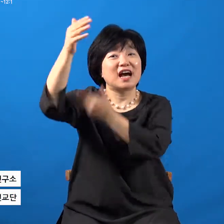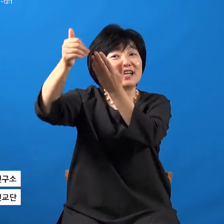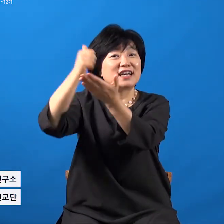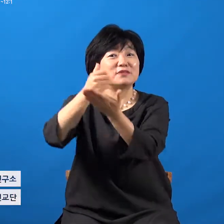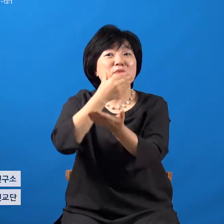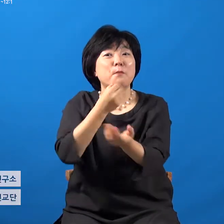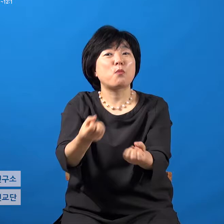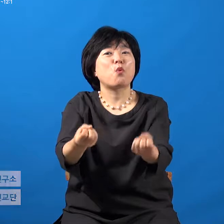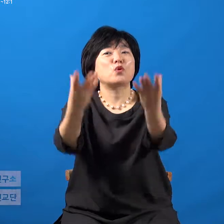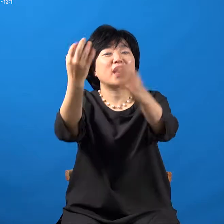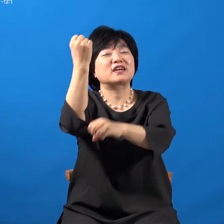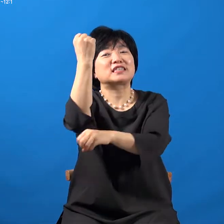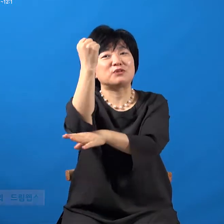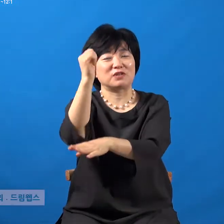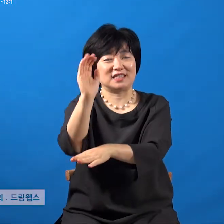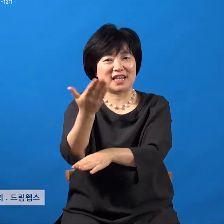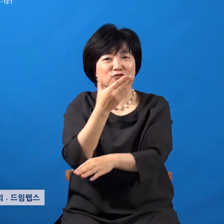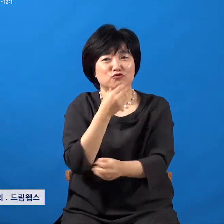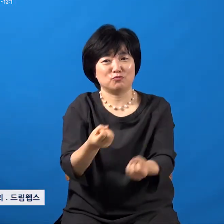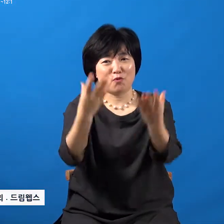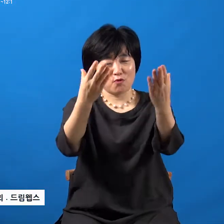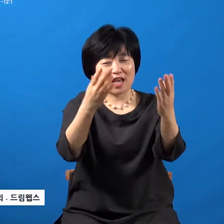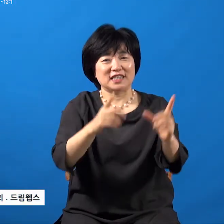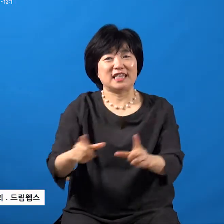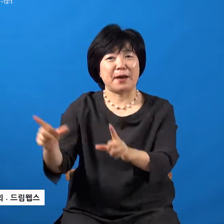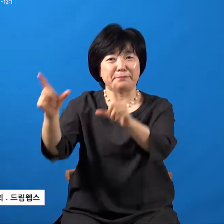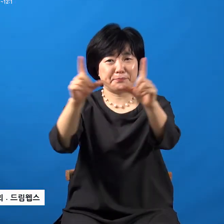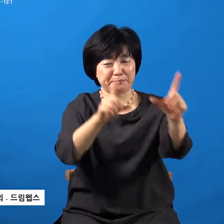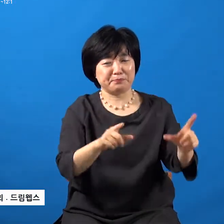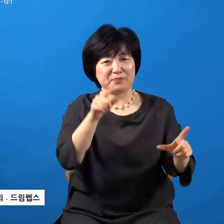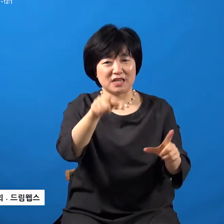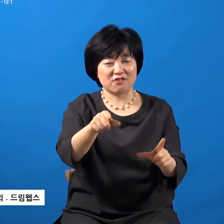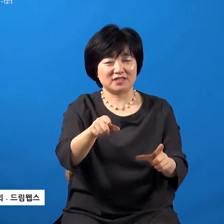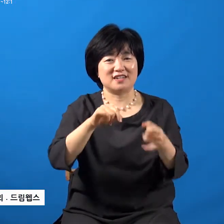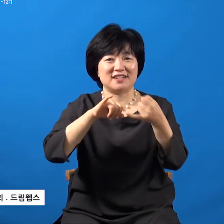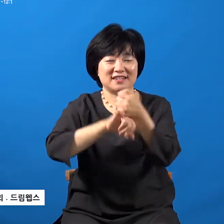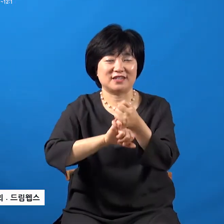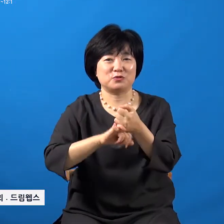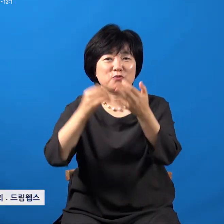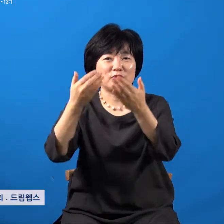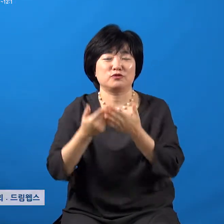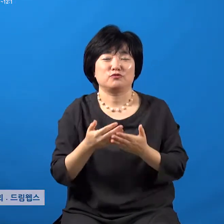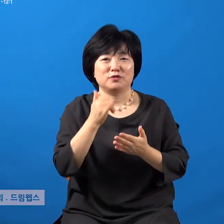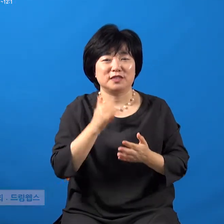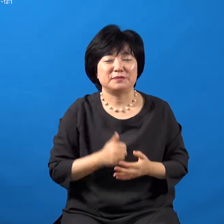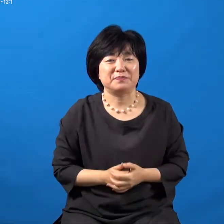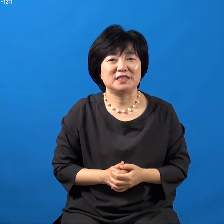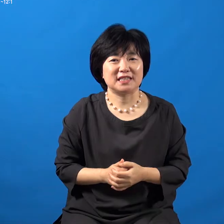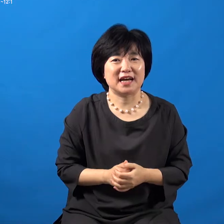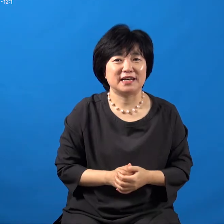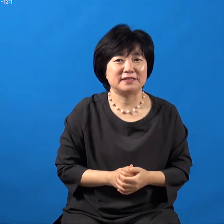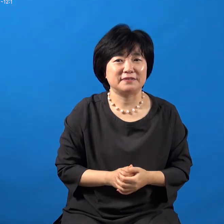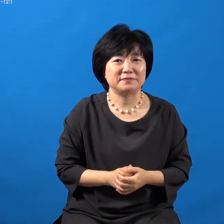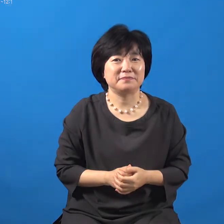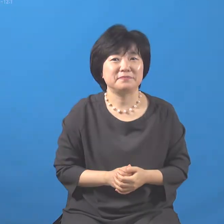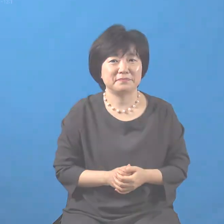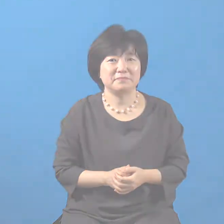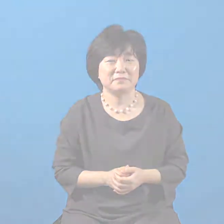되는 축복이 되는 삶, 오늘 성경은 우리 가운데 말씀하고 계십니다.